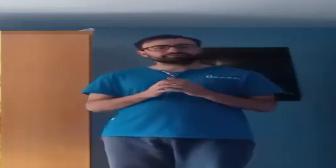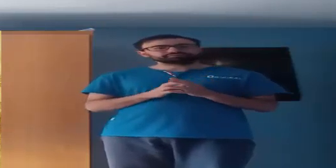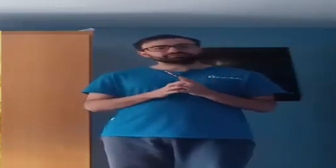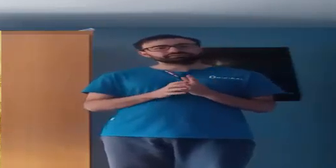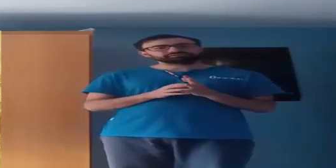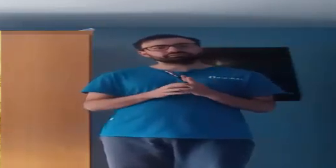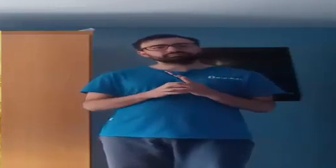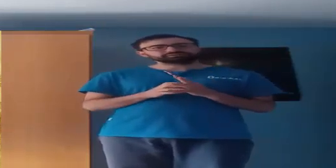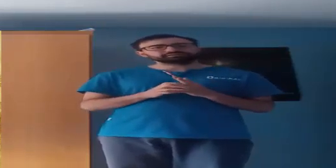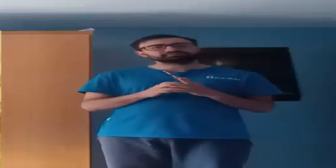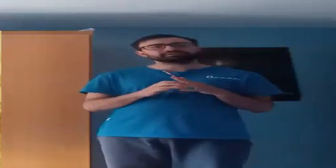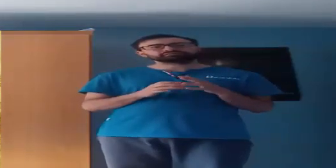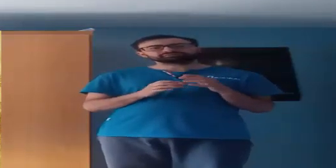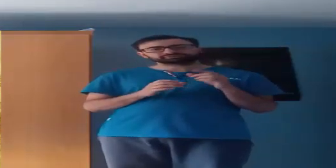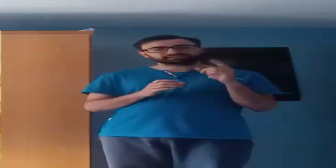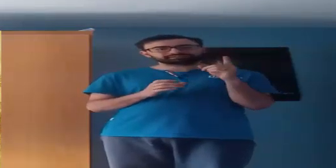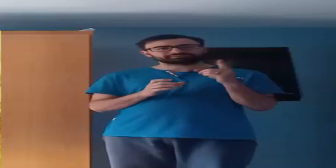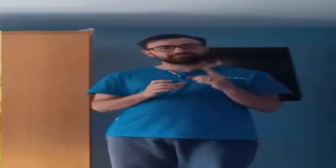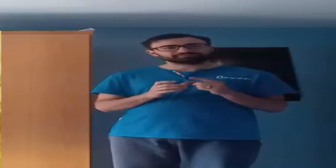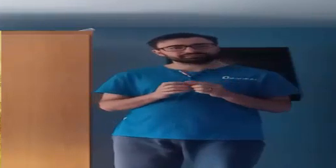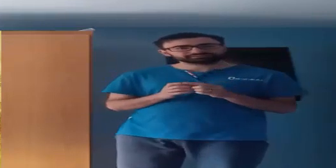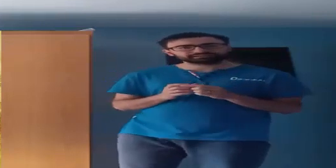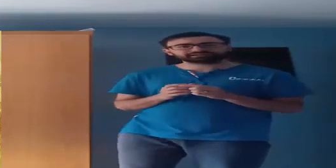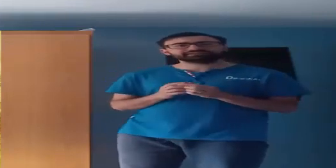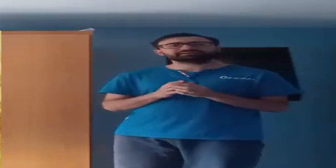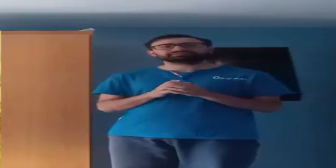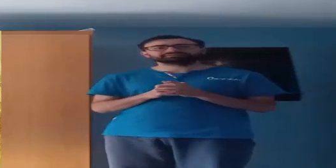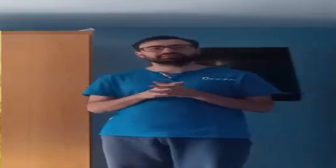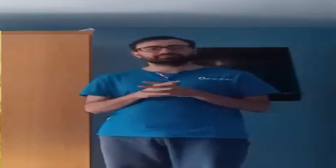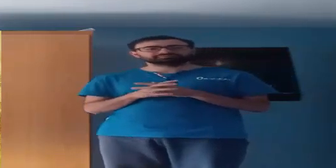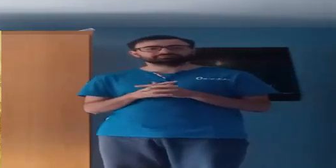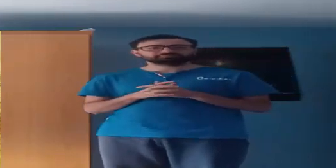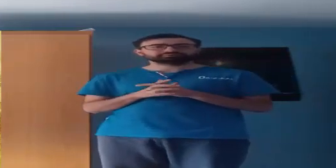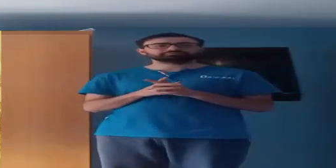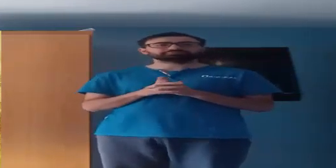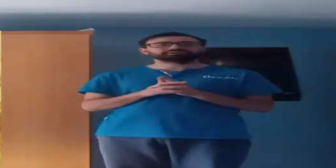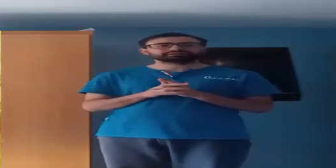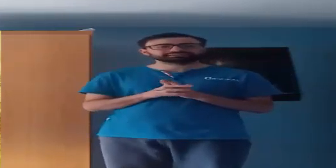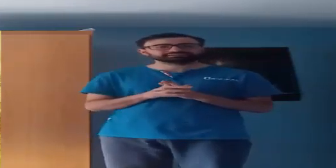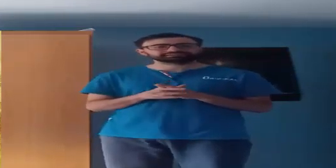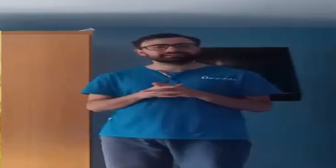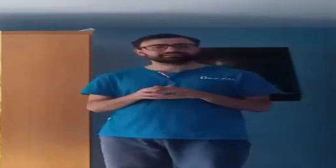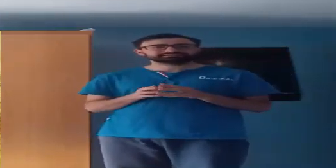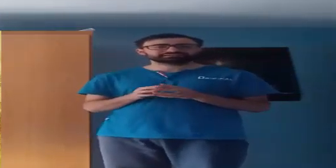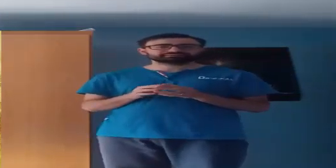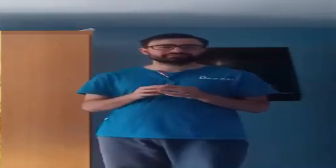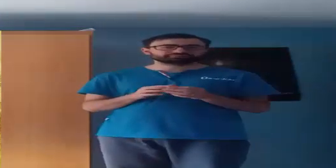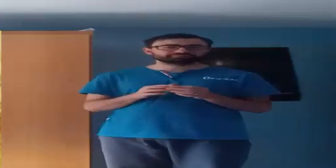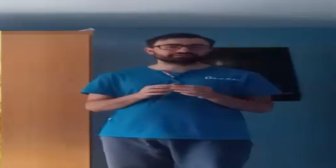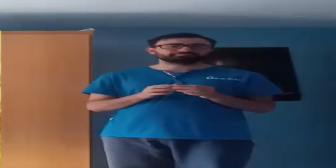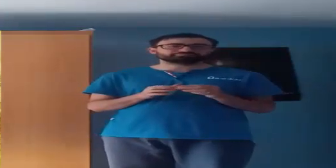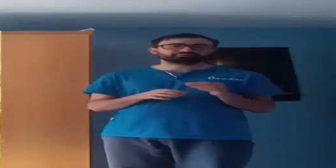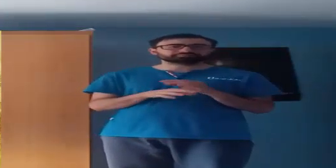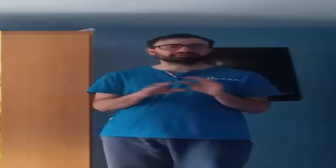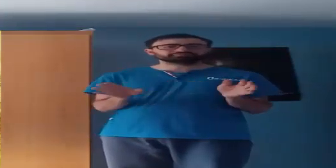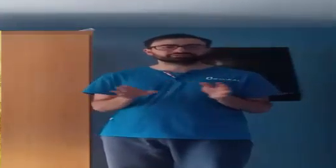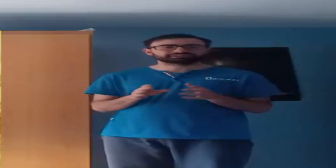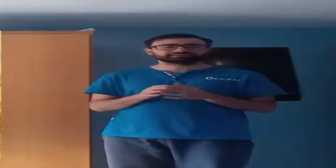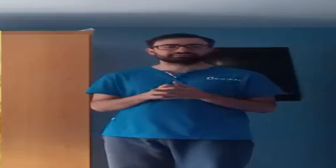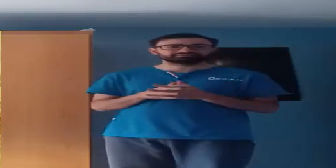Orfeo se convirtieron en constelaciones que hay en el cielo. Podemos ver las estrellas en el cielo en forma de